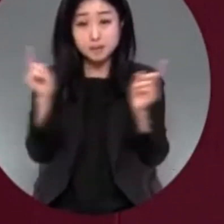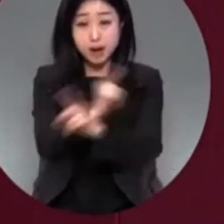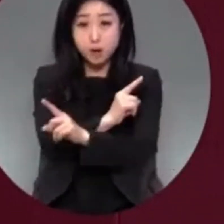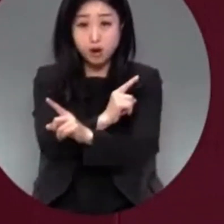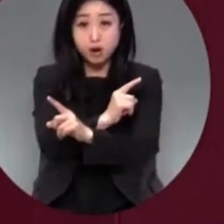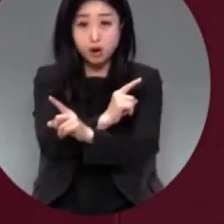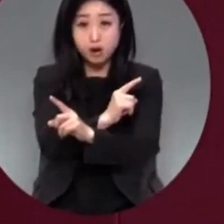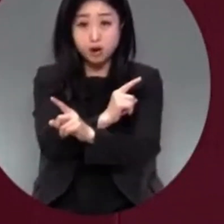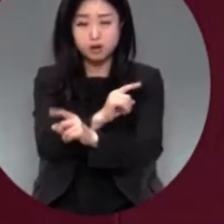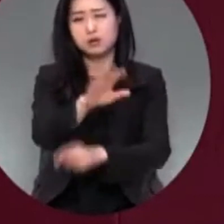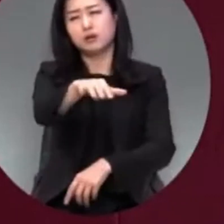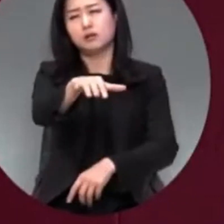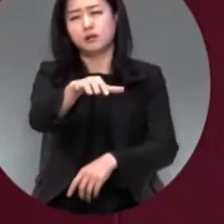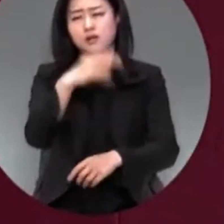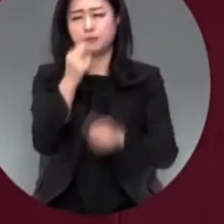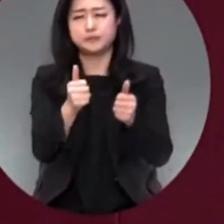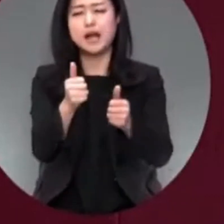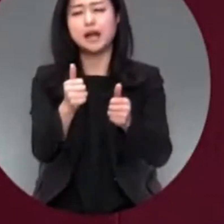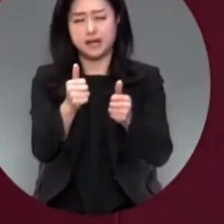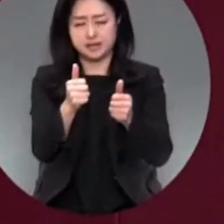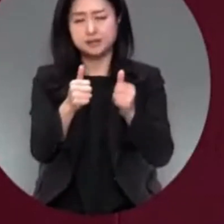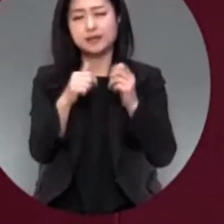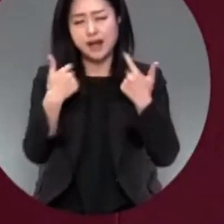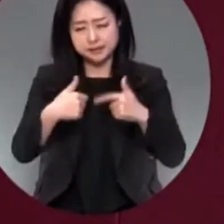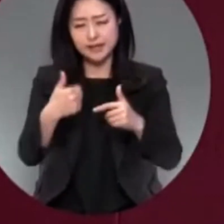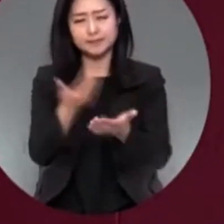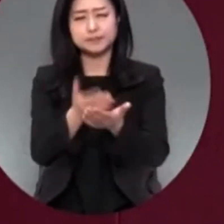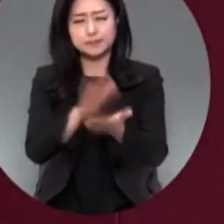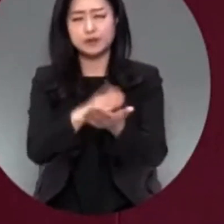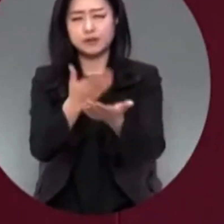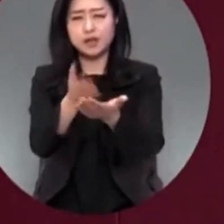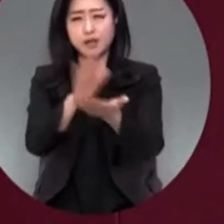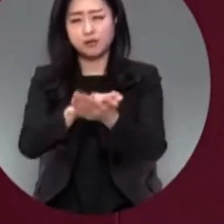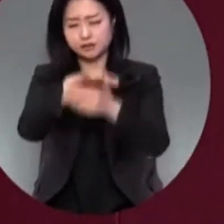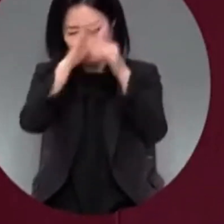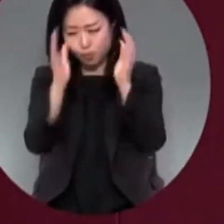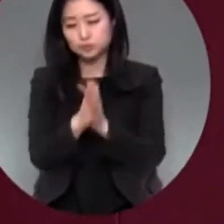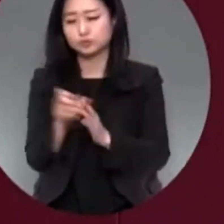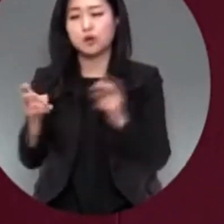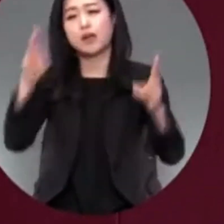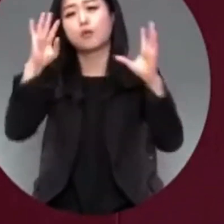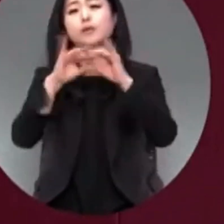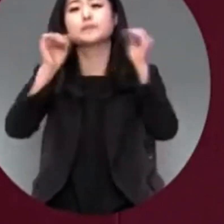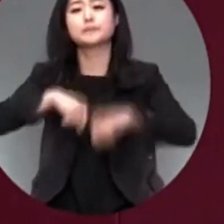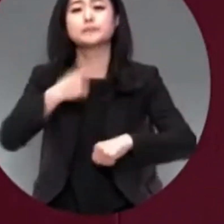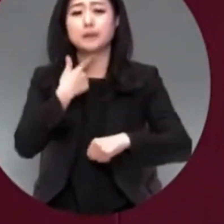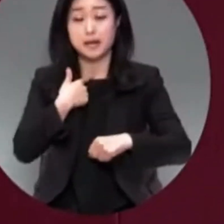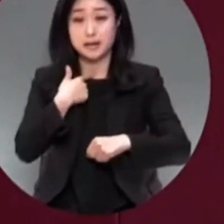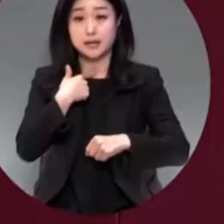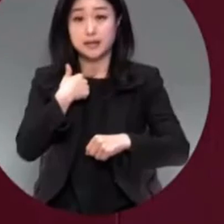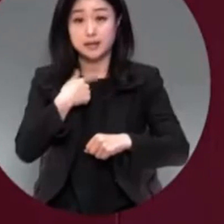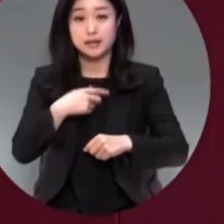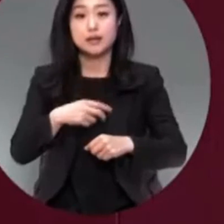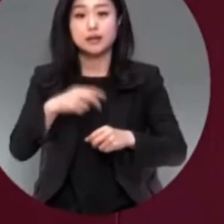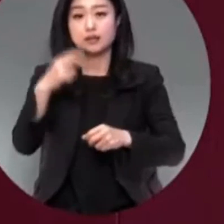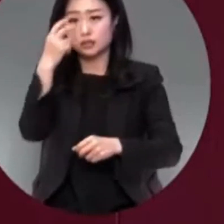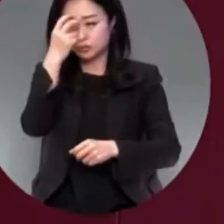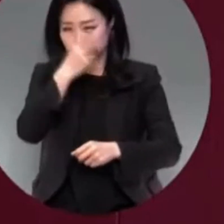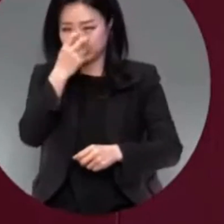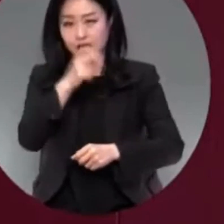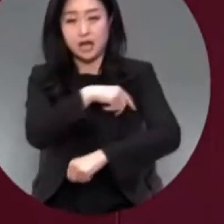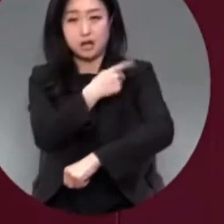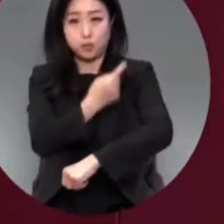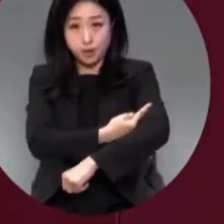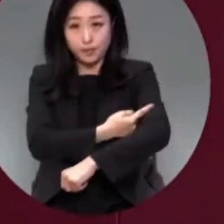법입니다. 이처럼 검찰 정상화는 여야에 상관없이 정파에 관계없이 이제는 반드시 해결해야 하는 대한민국의